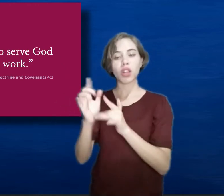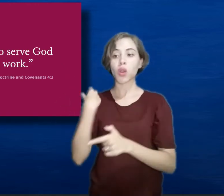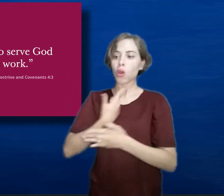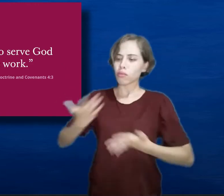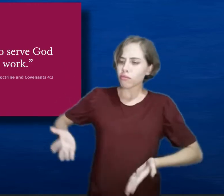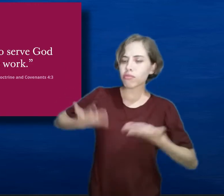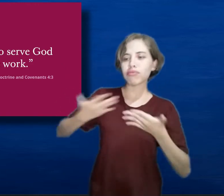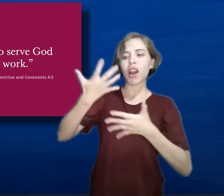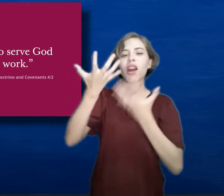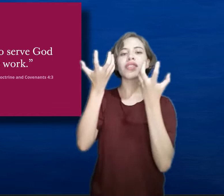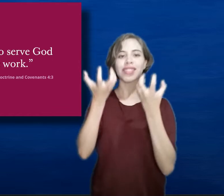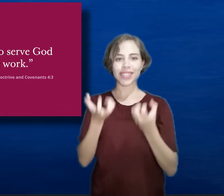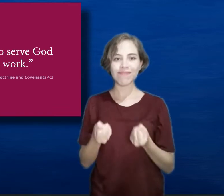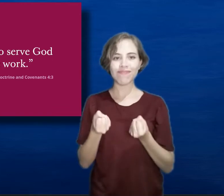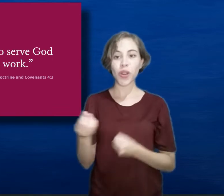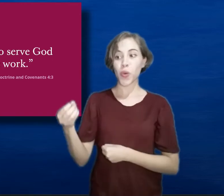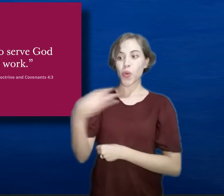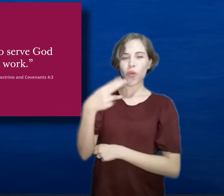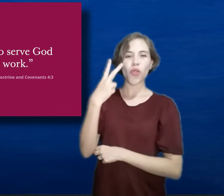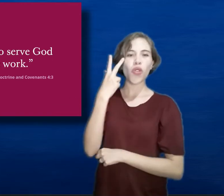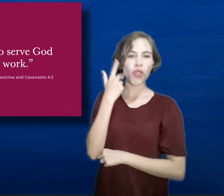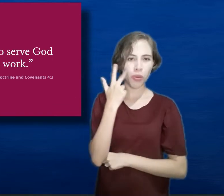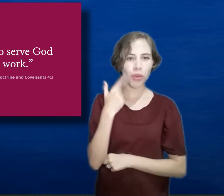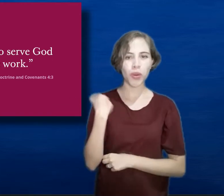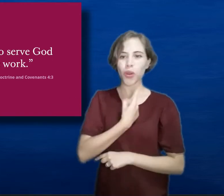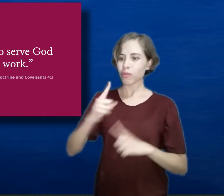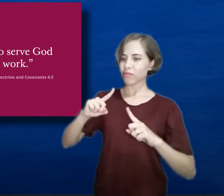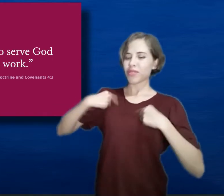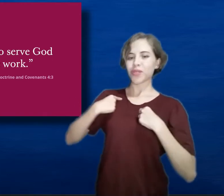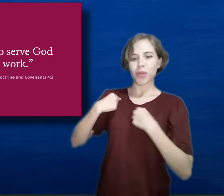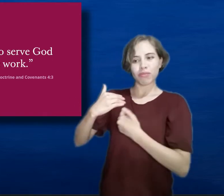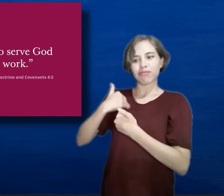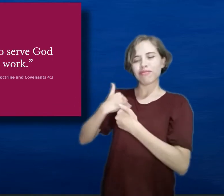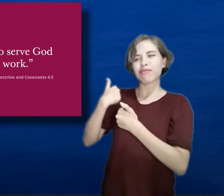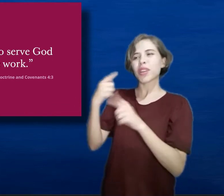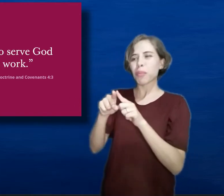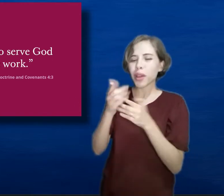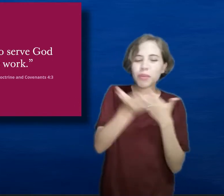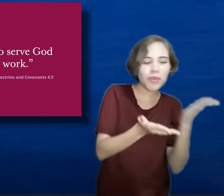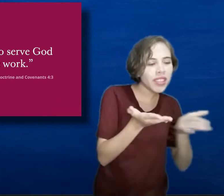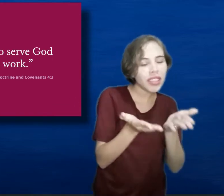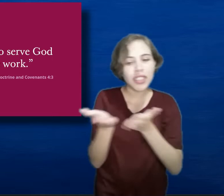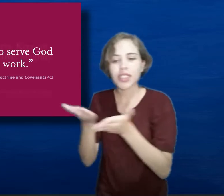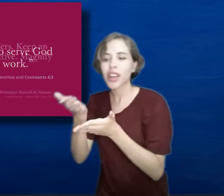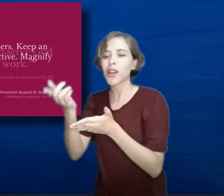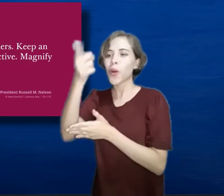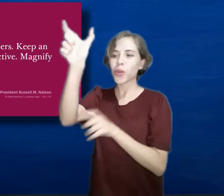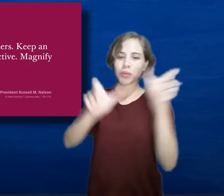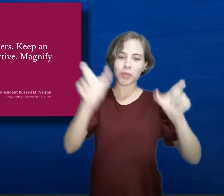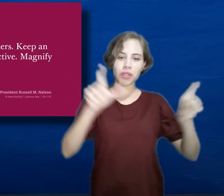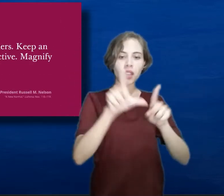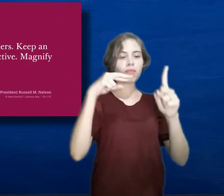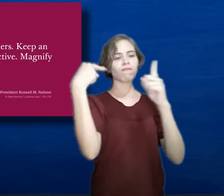mudando, assim como o nosso serviço na Igreja do Senhor. Ele nos encorajou a aceitar um novo normal.